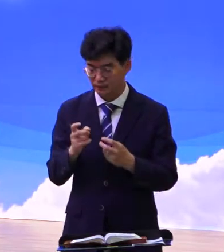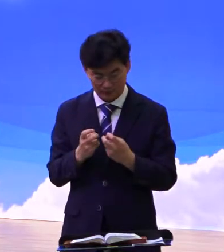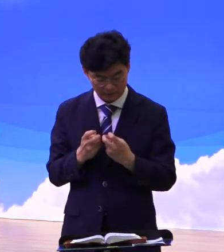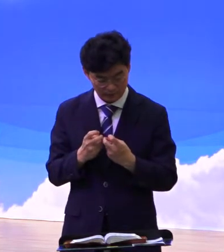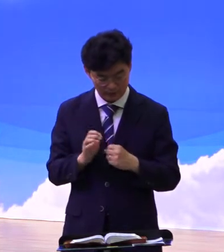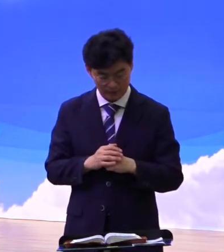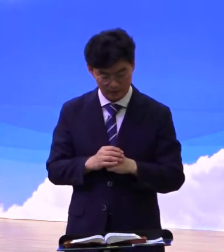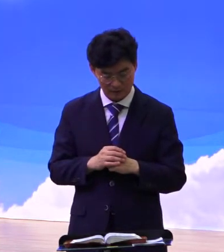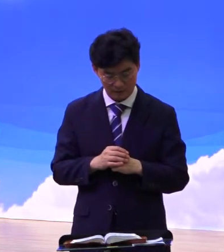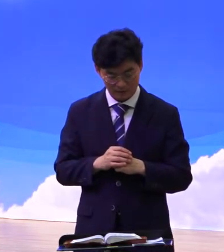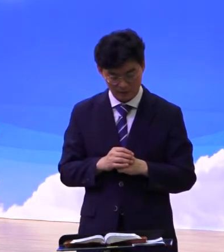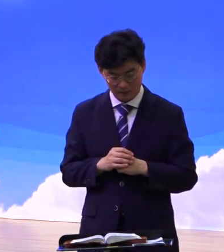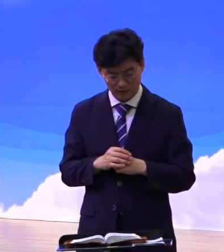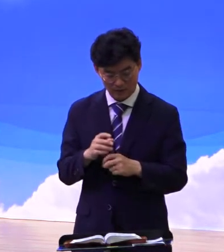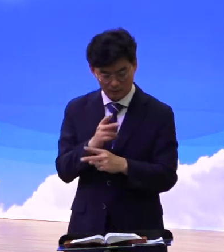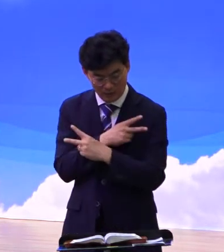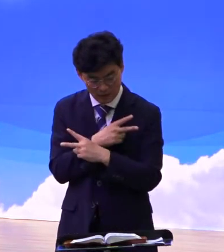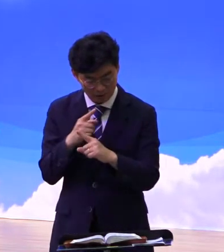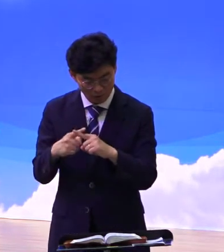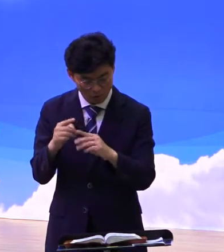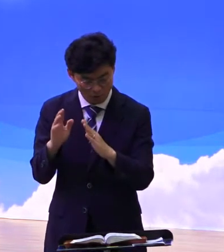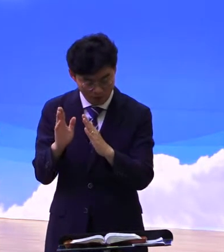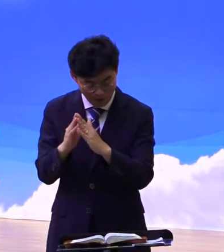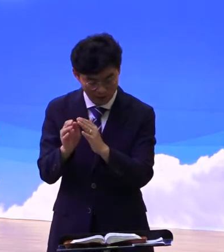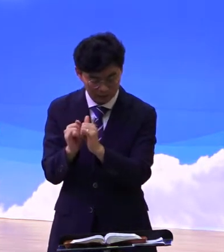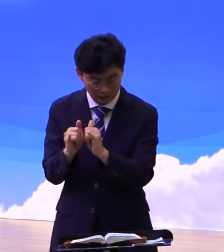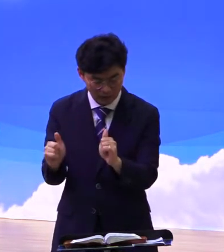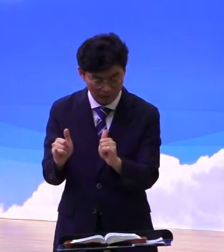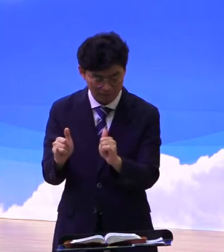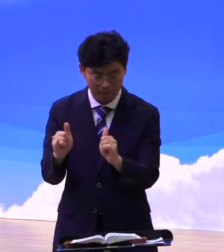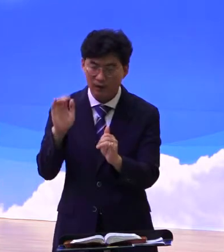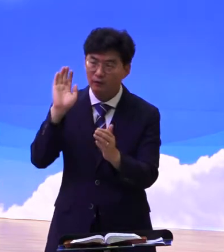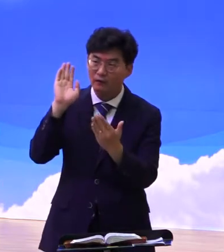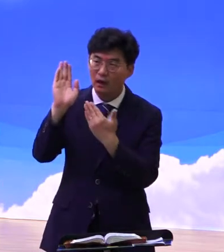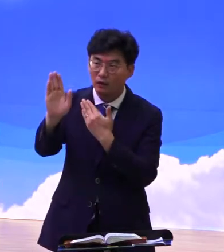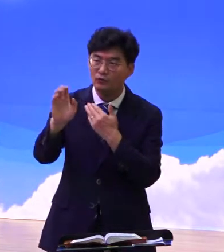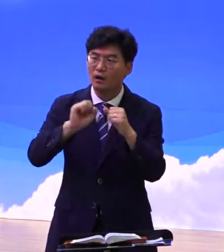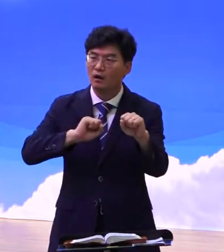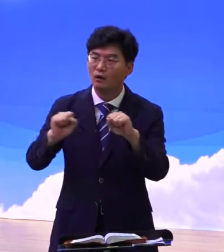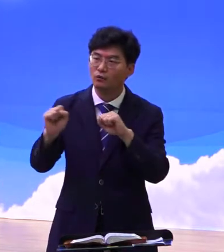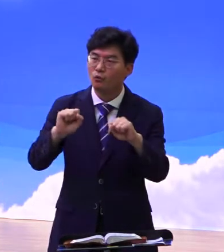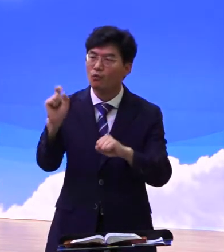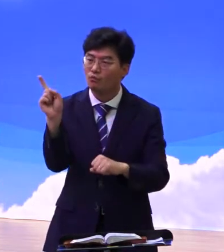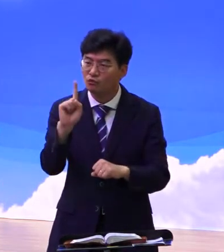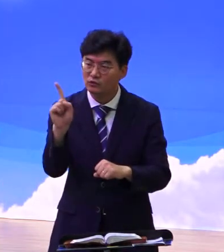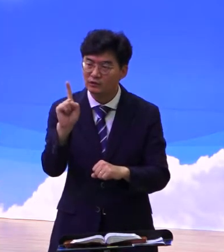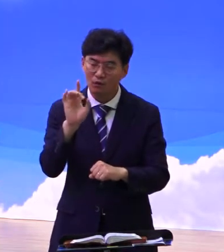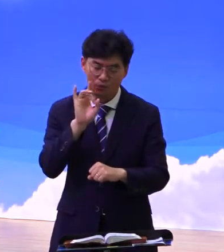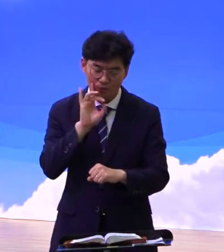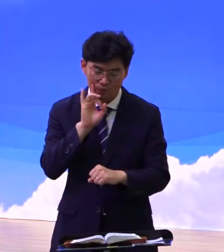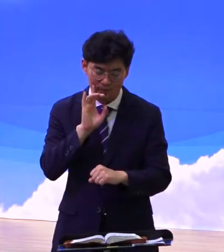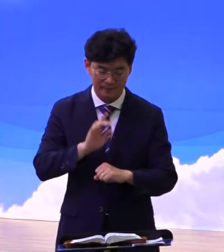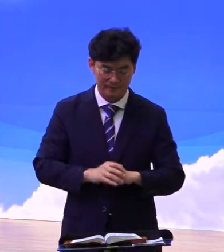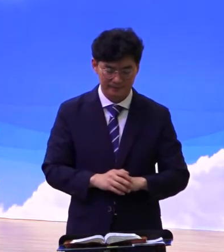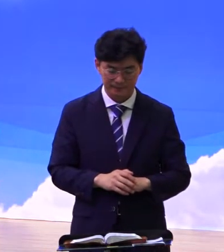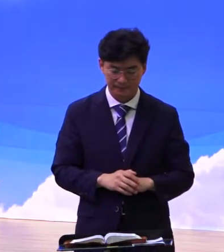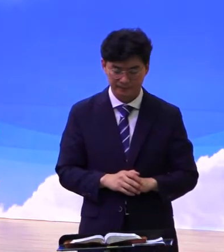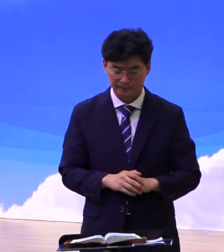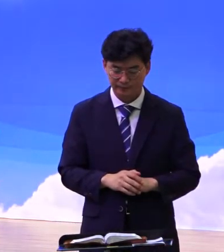되어서 세워졌던 베레아 교회는 어떤 역사를 가지고 흘러갔을까 하는 것이